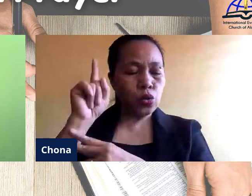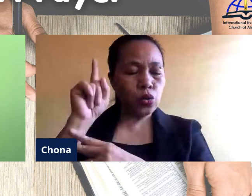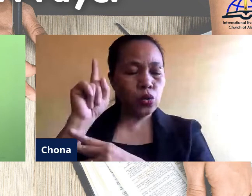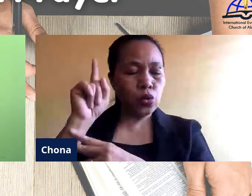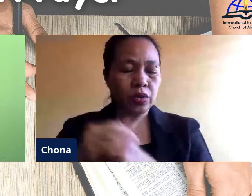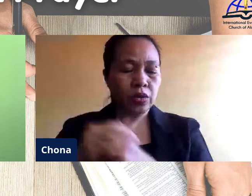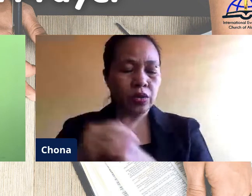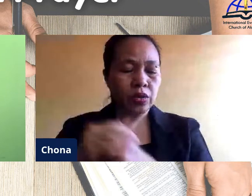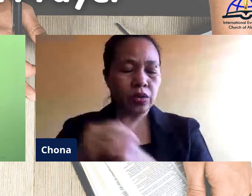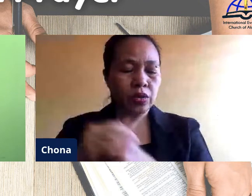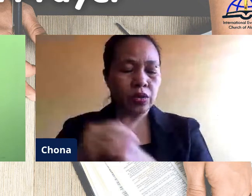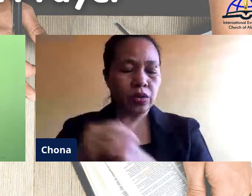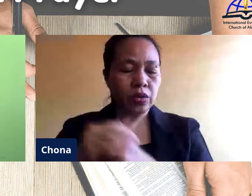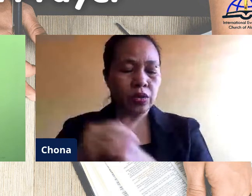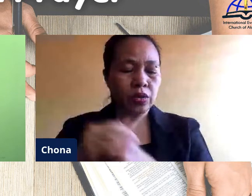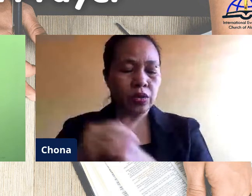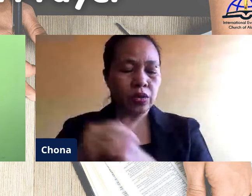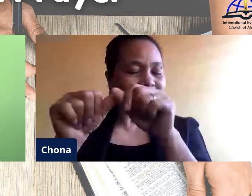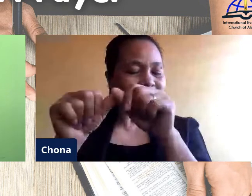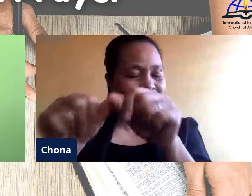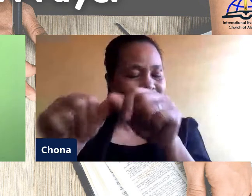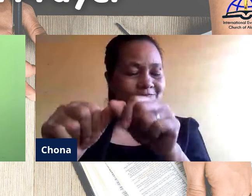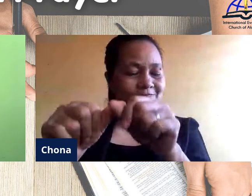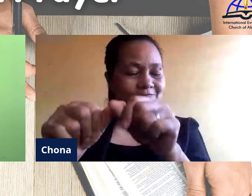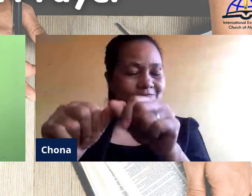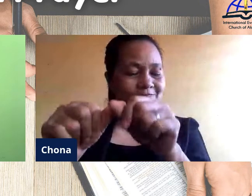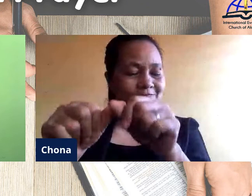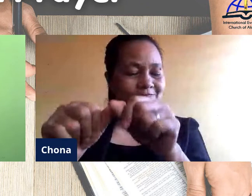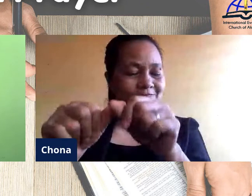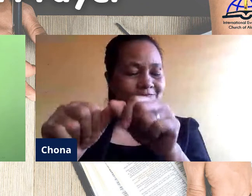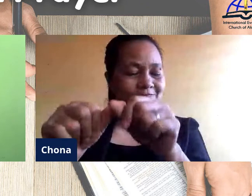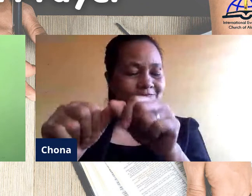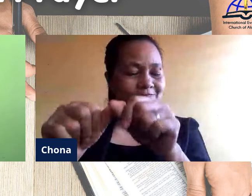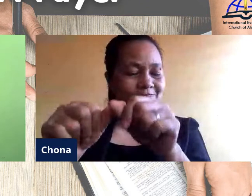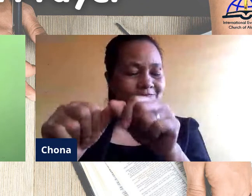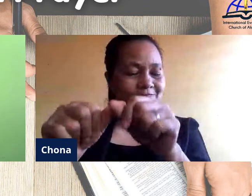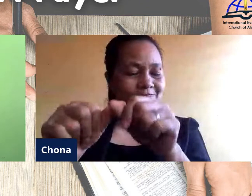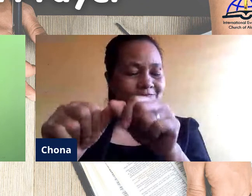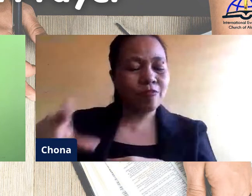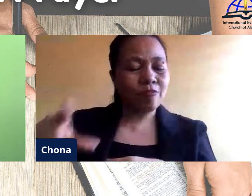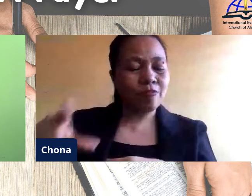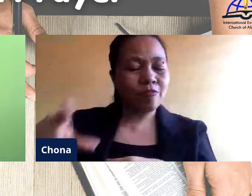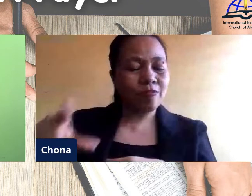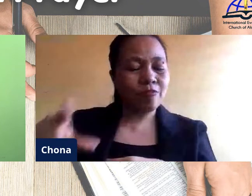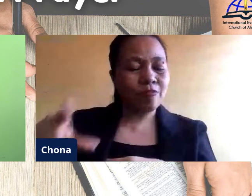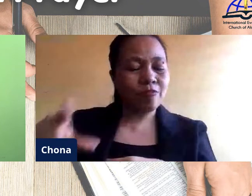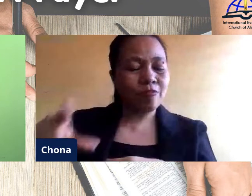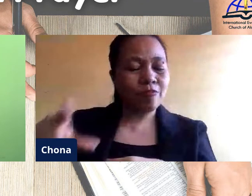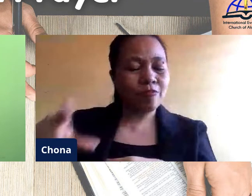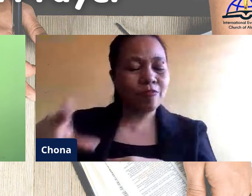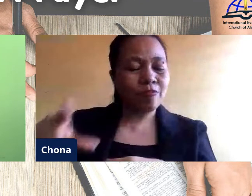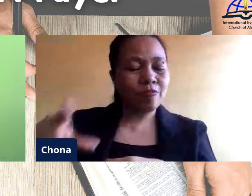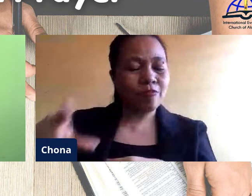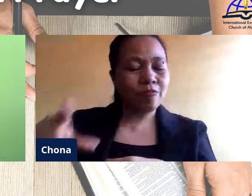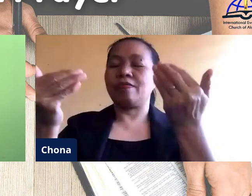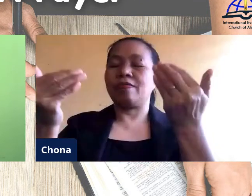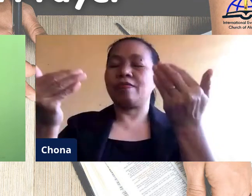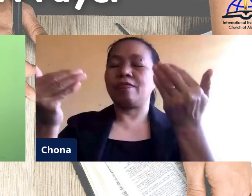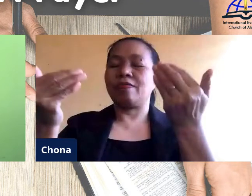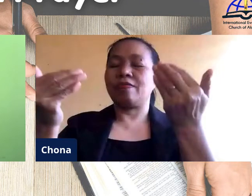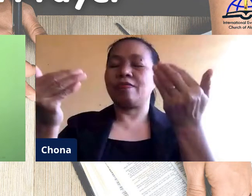Lord, in our times today, sa sitwasyon ng aming buhay, na